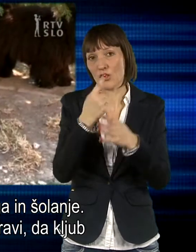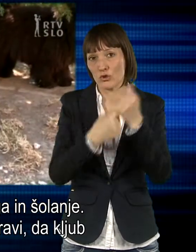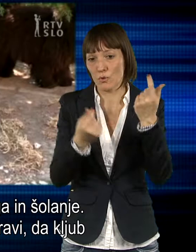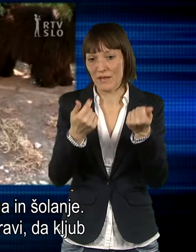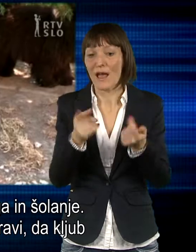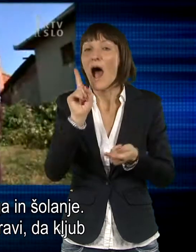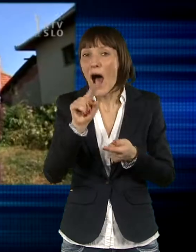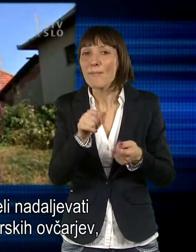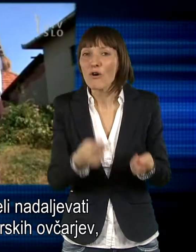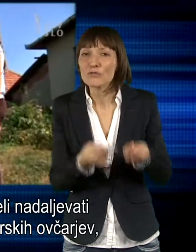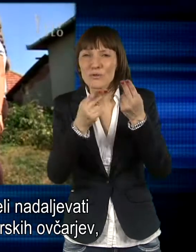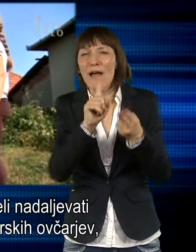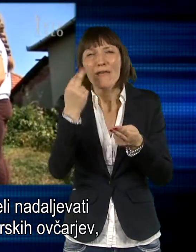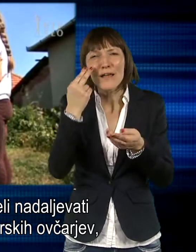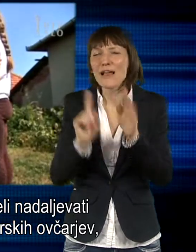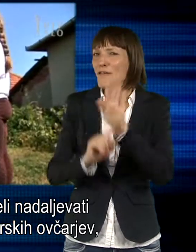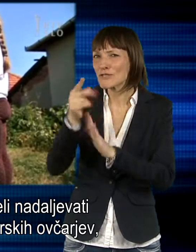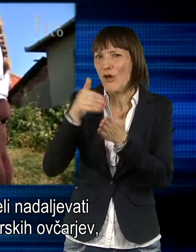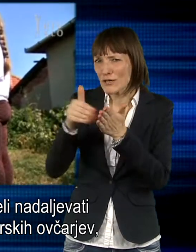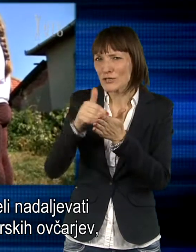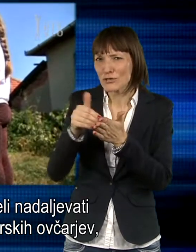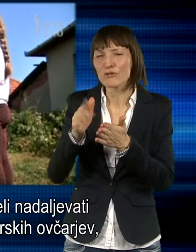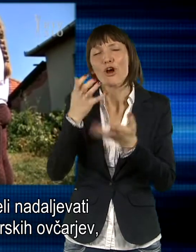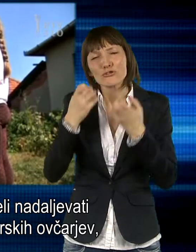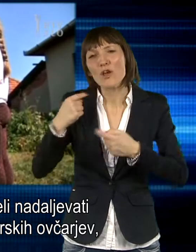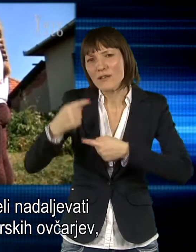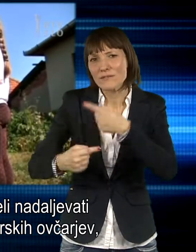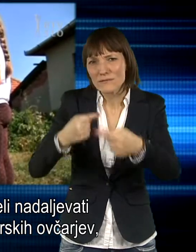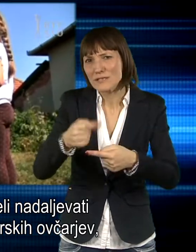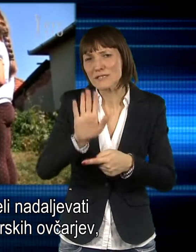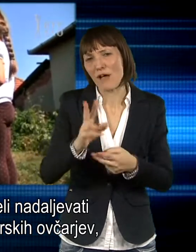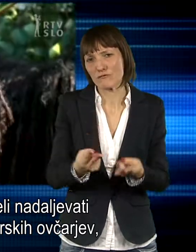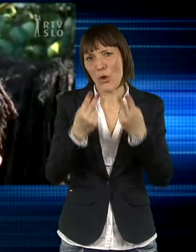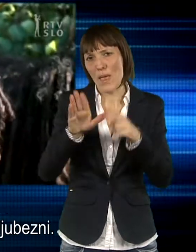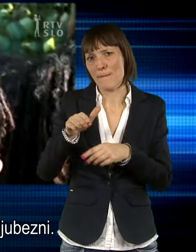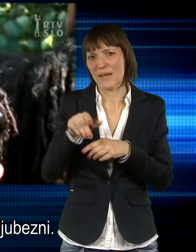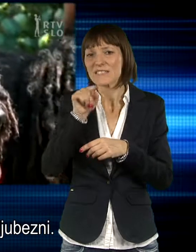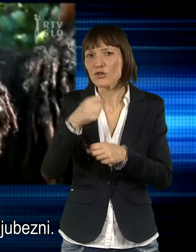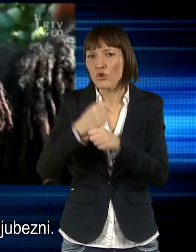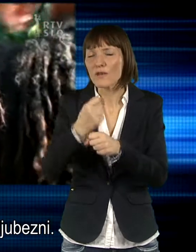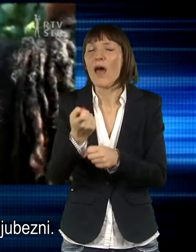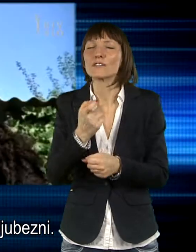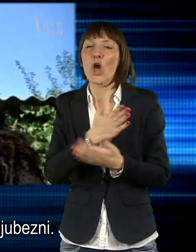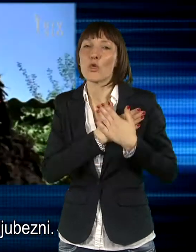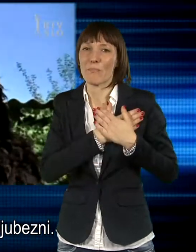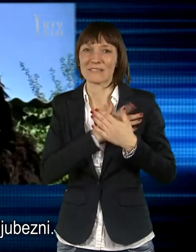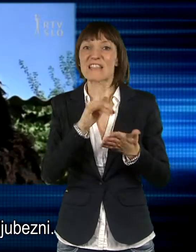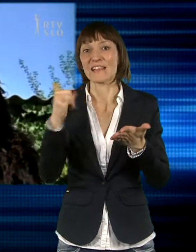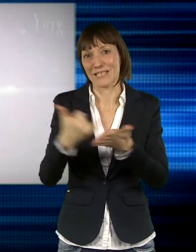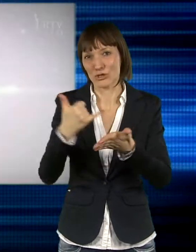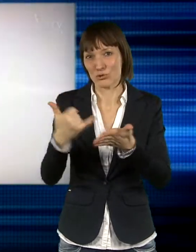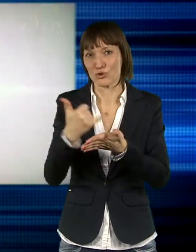vzreditelj Ferenc pravi, da kljub visokim stroškom želi nadaljevati tradicijo vzreje madžarskih ovčarjev, saj to počne iz